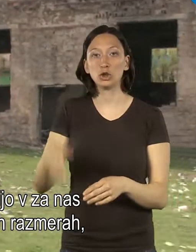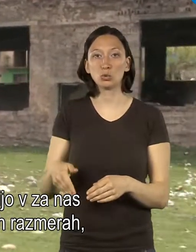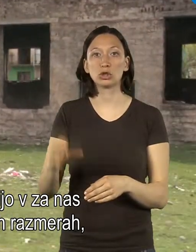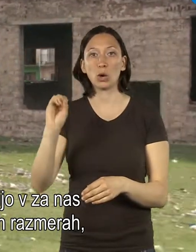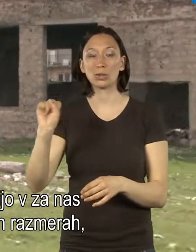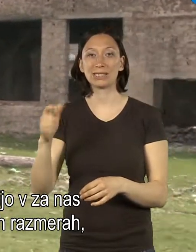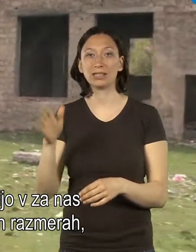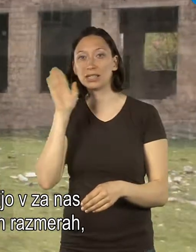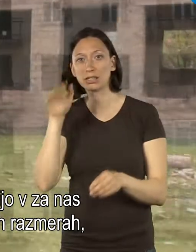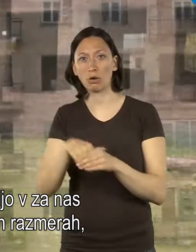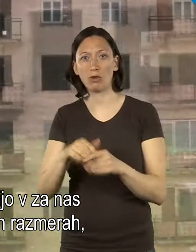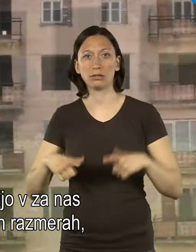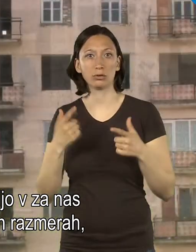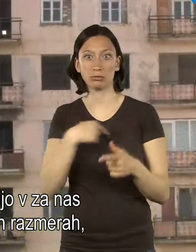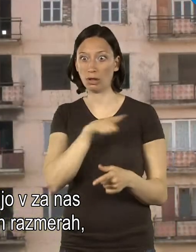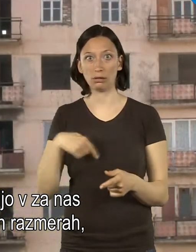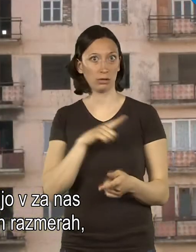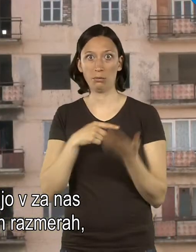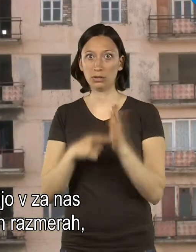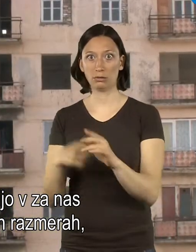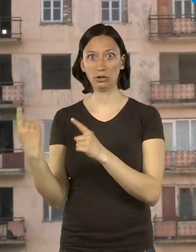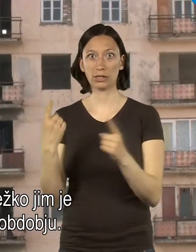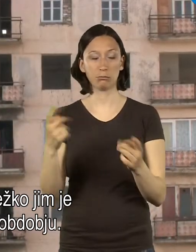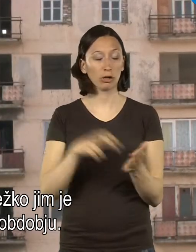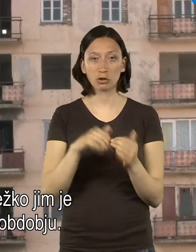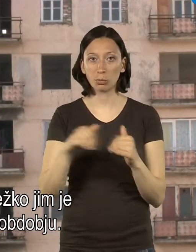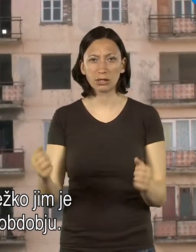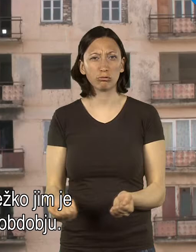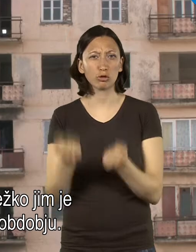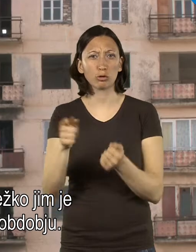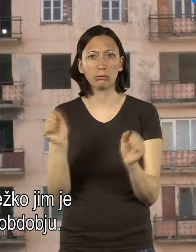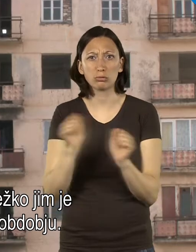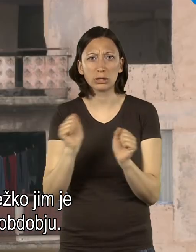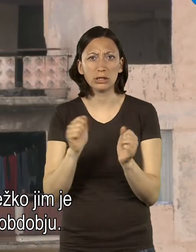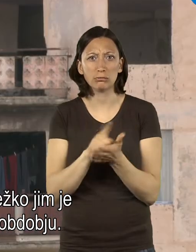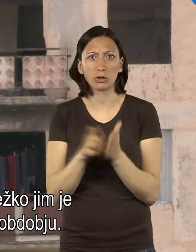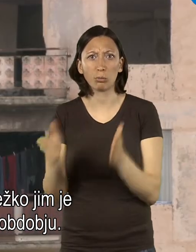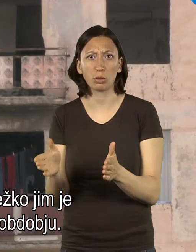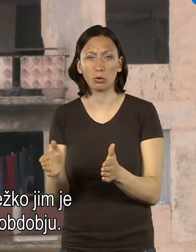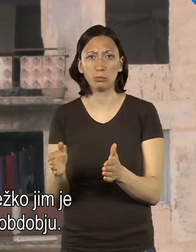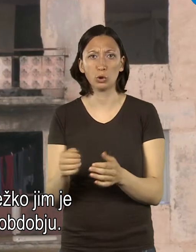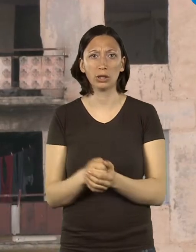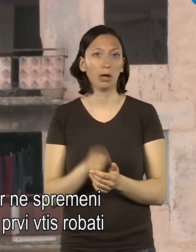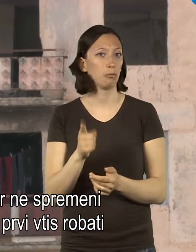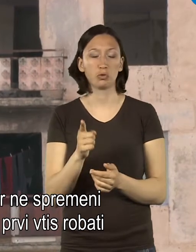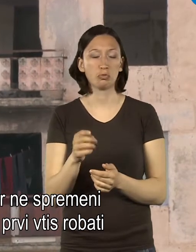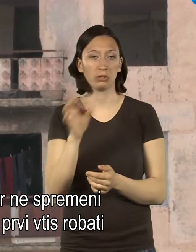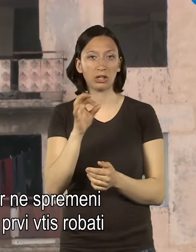živijo v za nas nepredstavljivih razmerah. Še posebej težko jim je v zimskem obdobju, vendar to nikakor ne